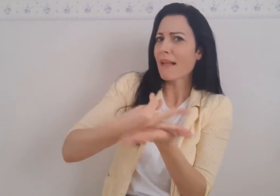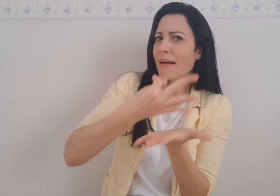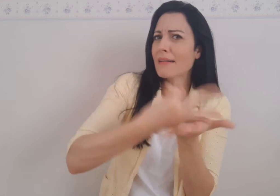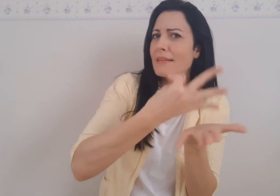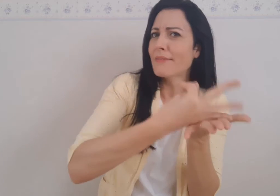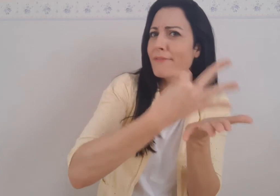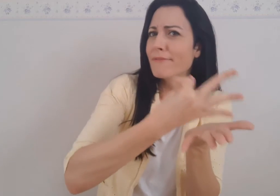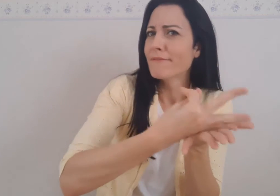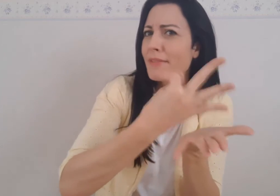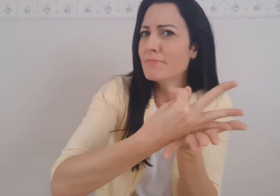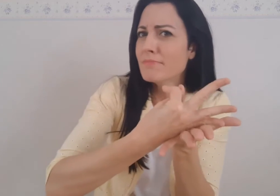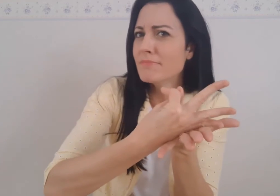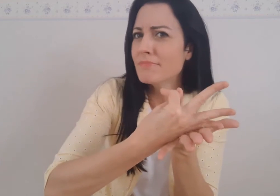agora terão uma tarefa.